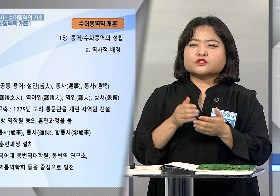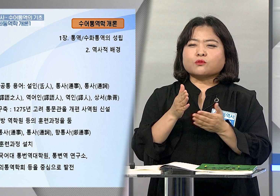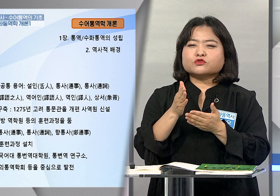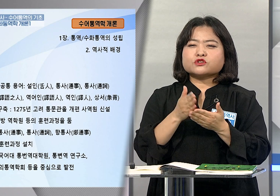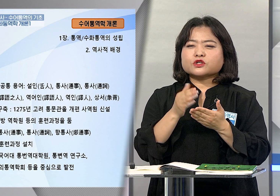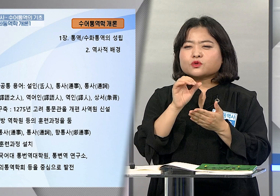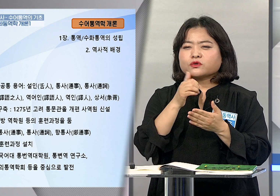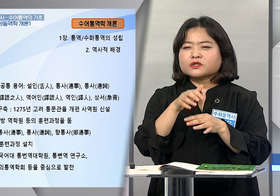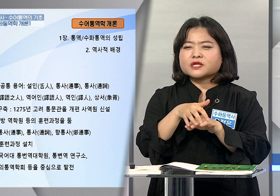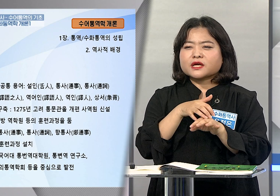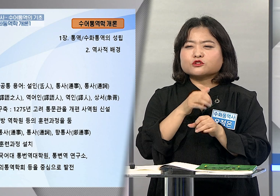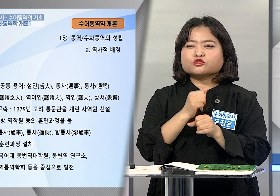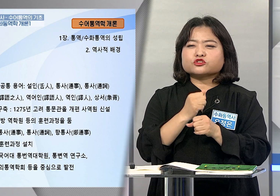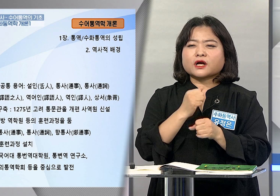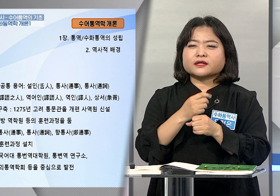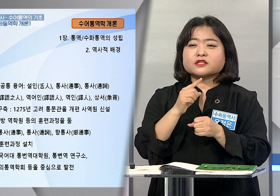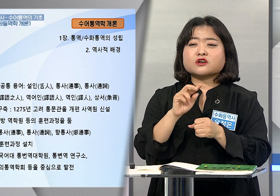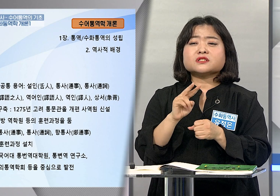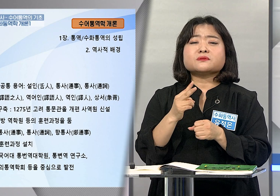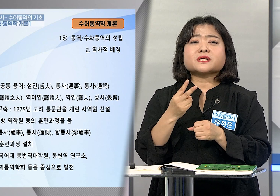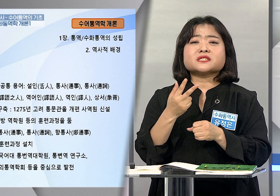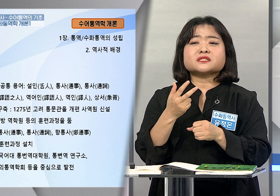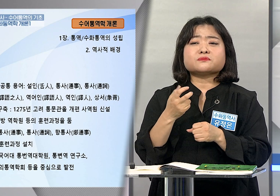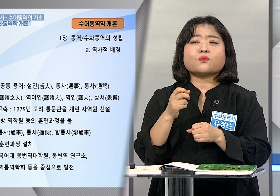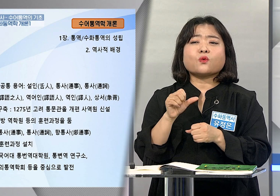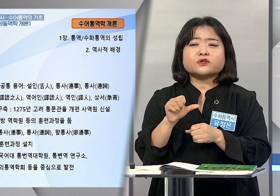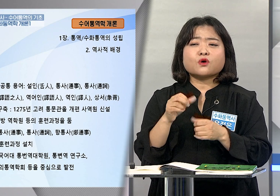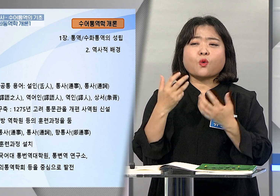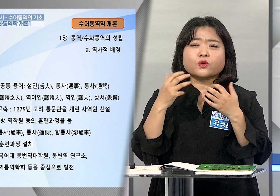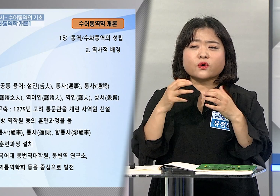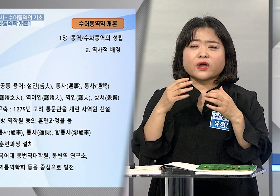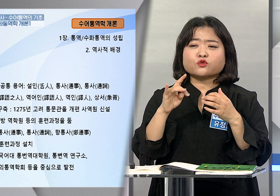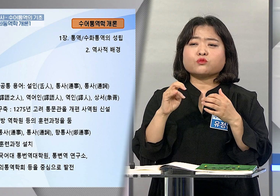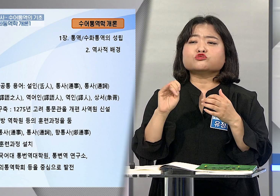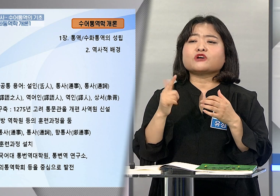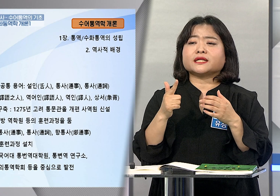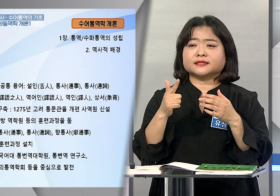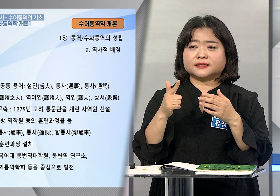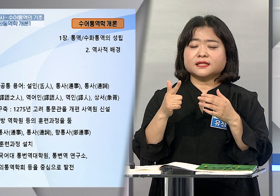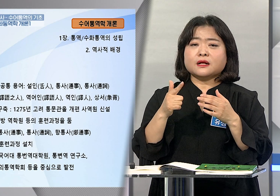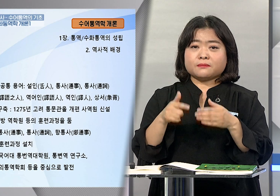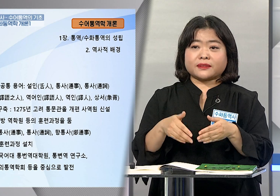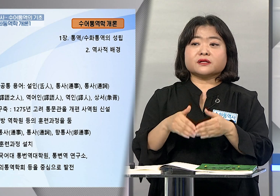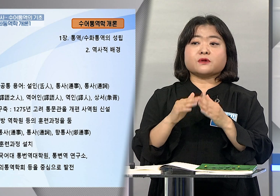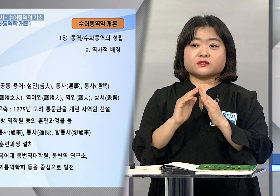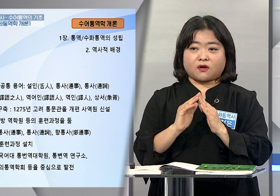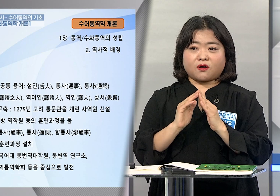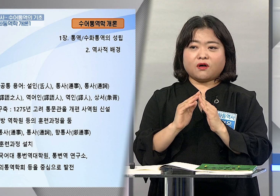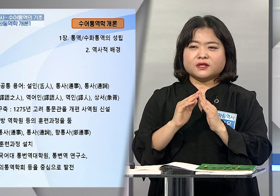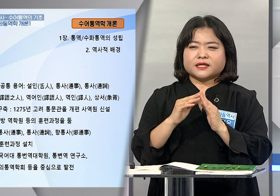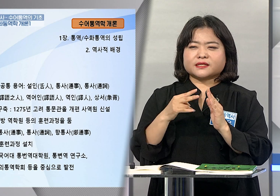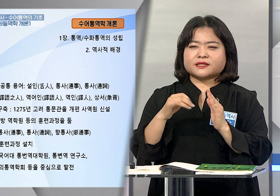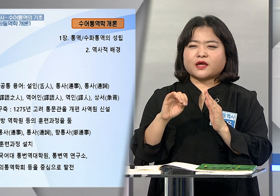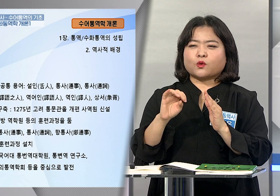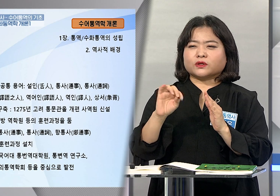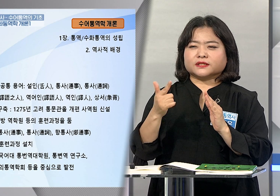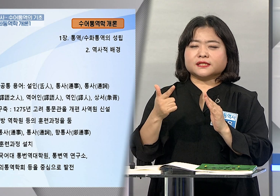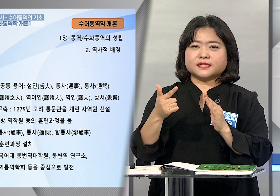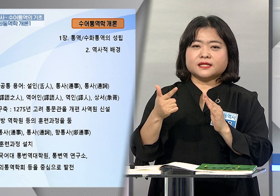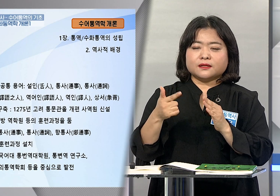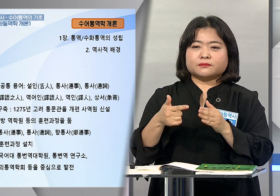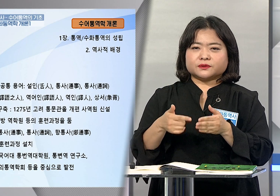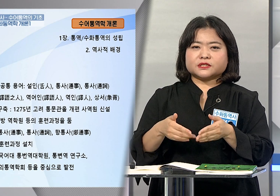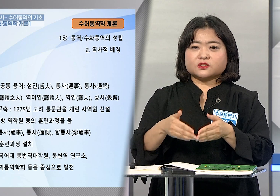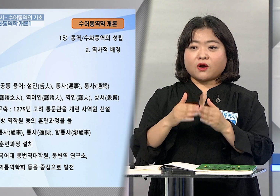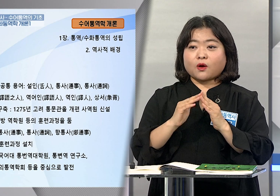그리고 전문적인 통역 체계를 구축한 게 1275년 고려에 통문관을 만들면서 이제